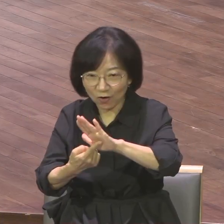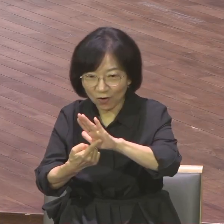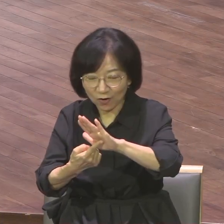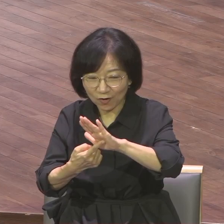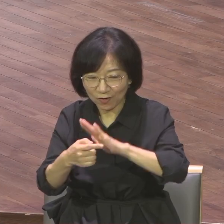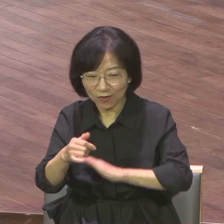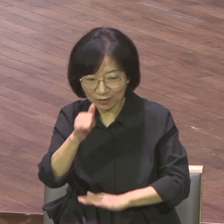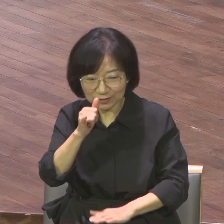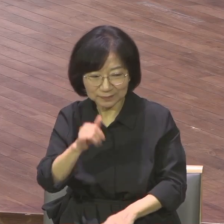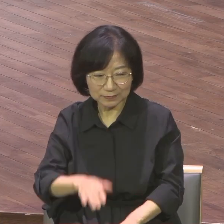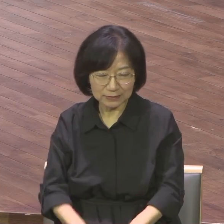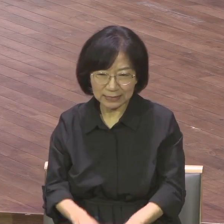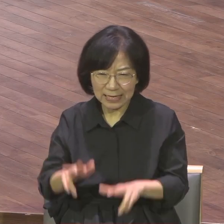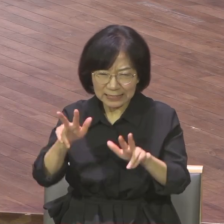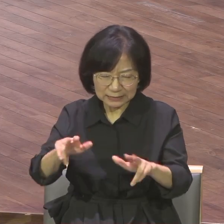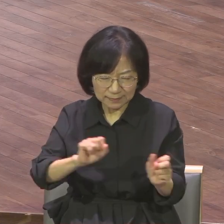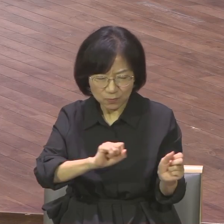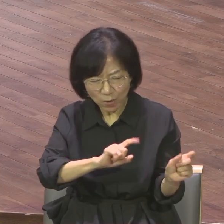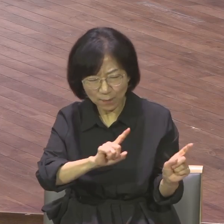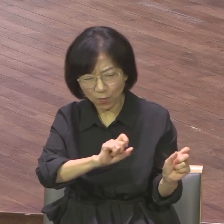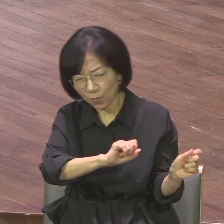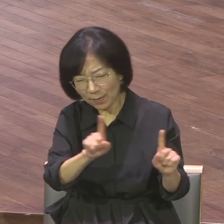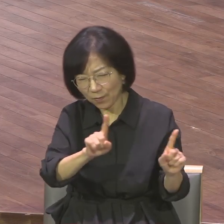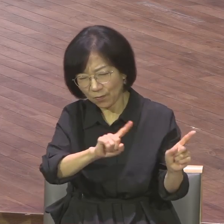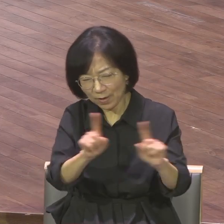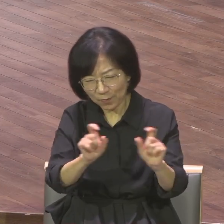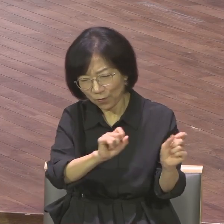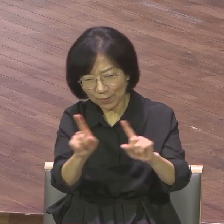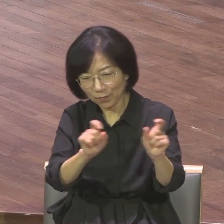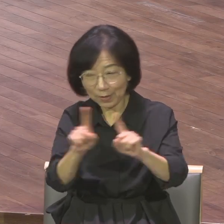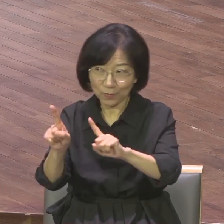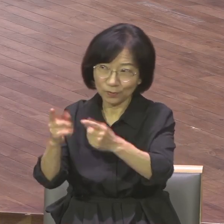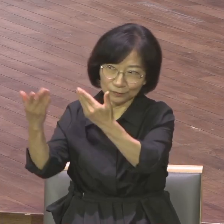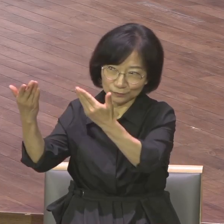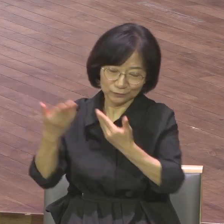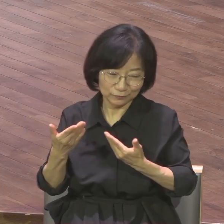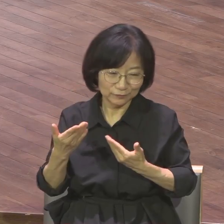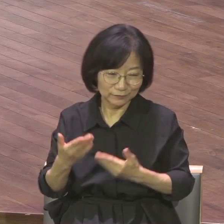시간이지만 하나님 회복시켜 주고 계신다고요.